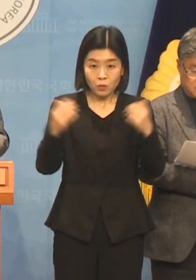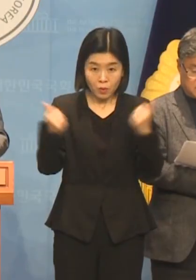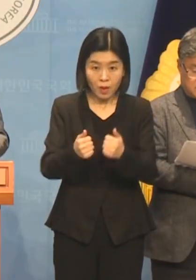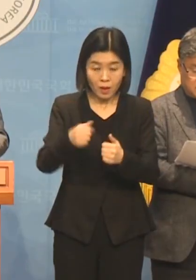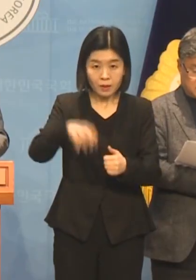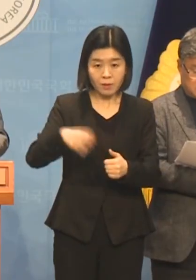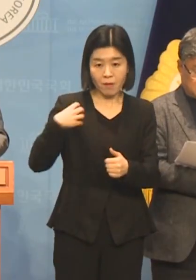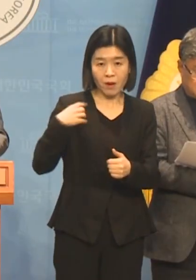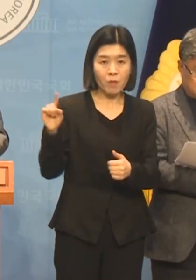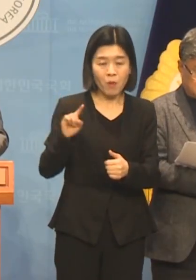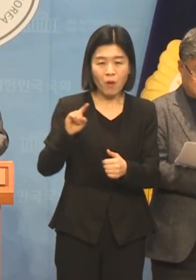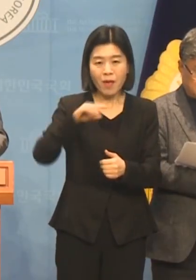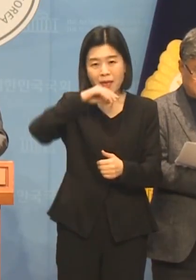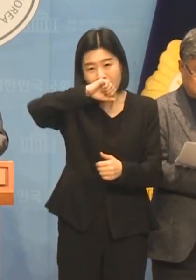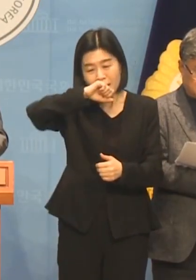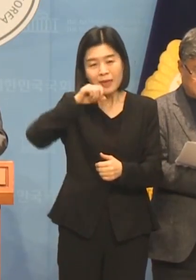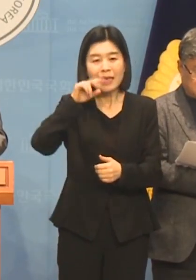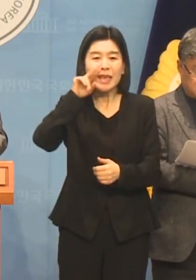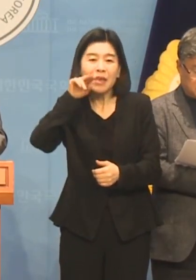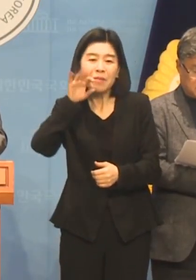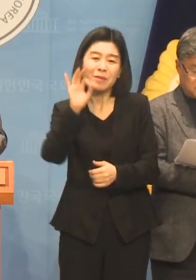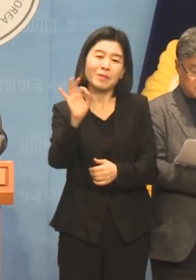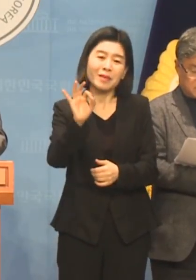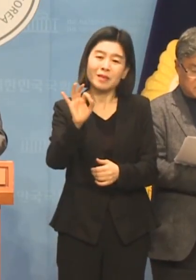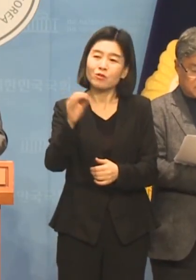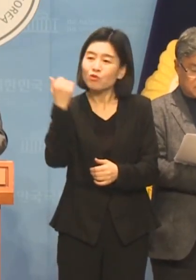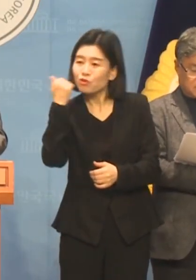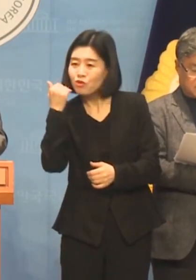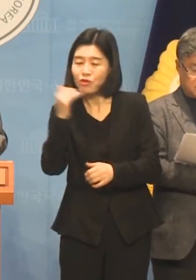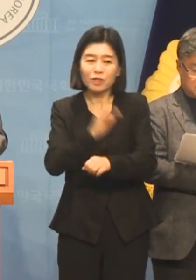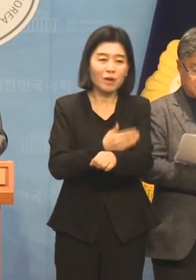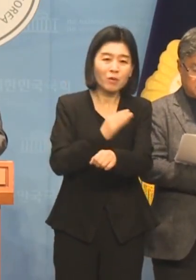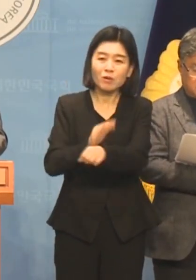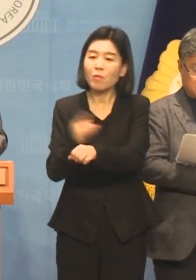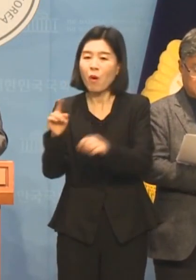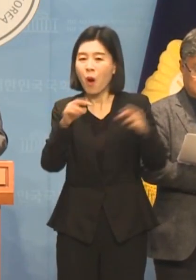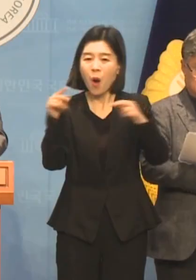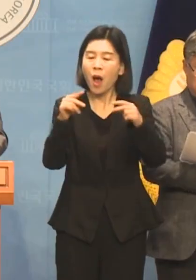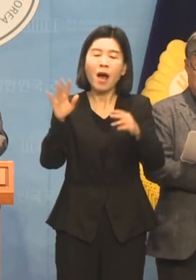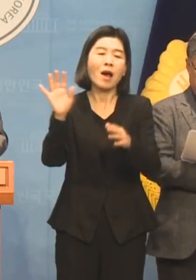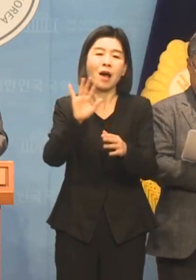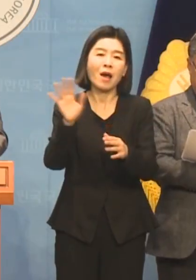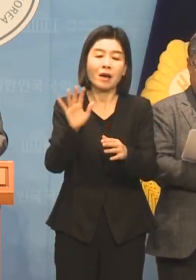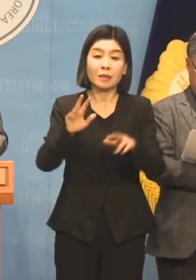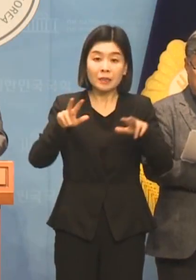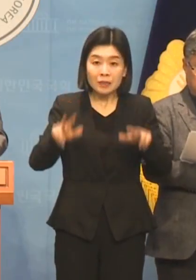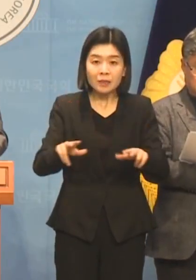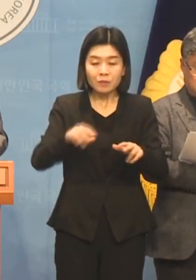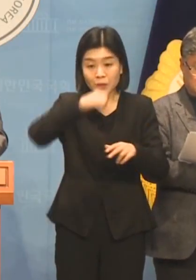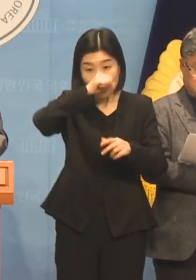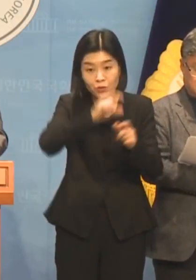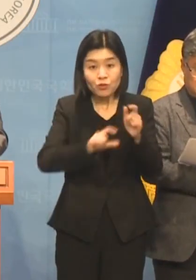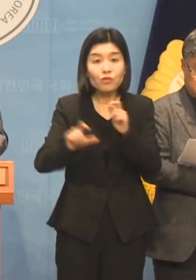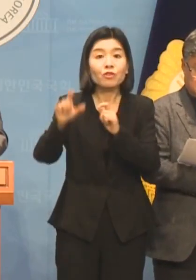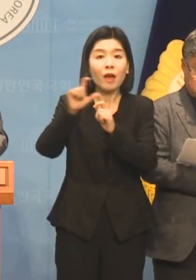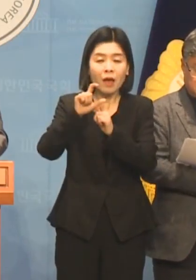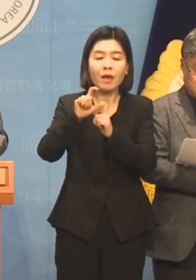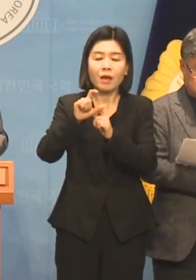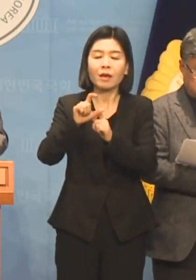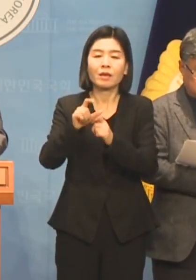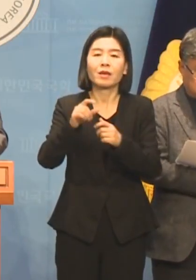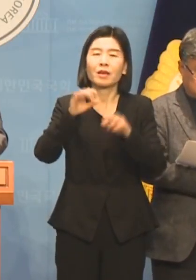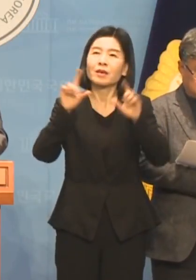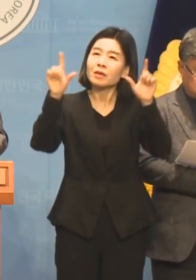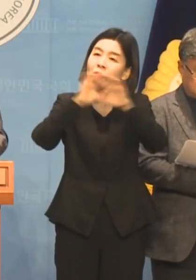두고 책임 공방을 벌이는 것이 아닙니다. 여야가 협력하여 이번 추경에 반드시 반영되어야 할 기후재난